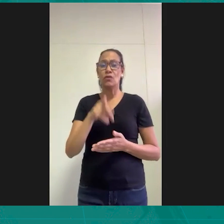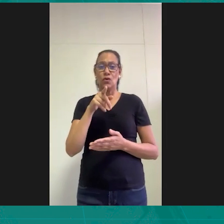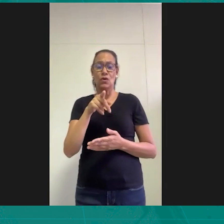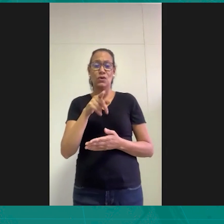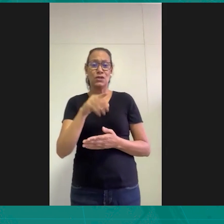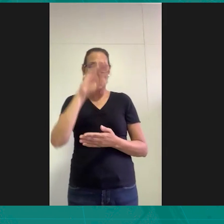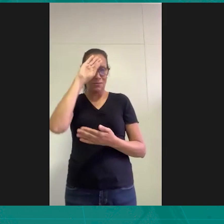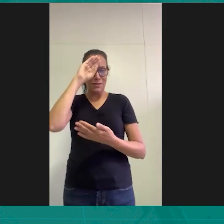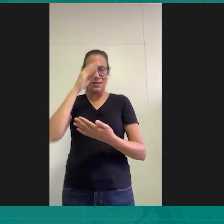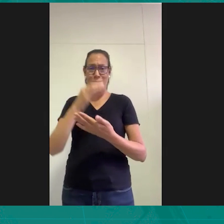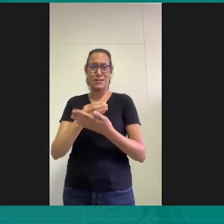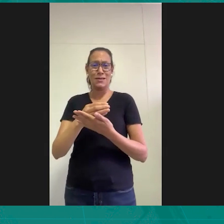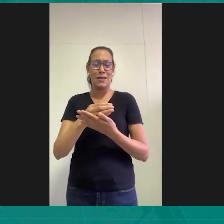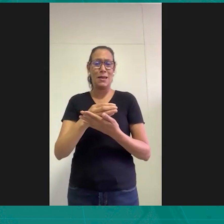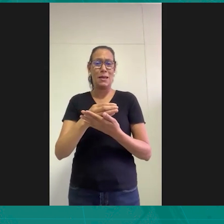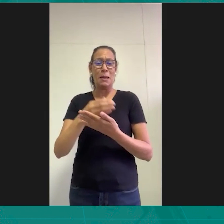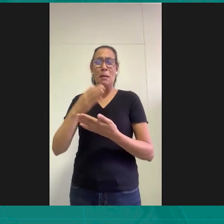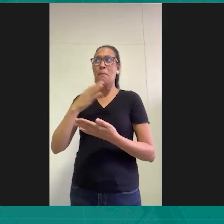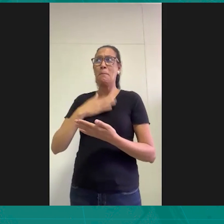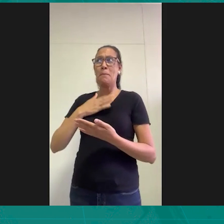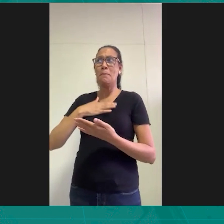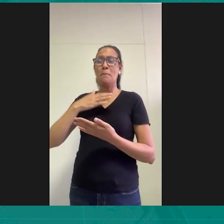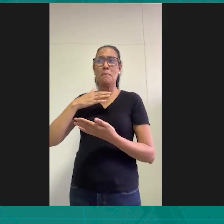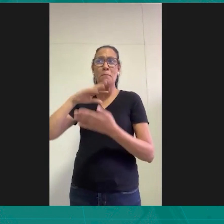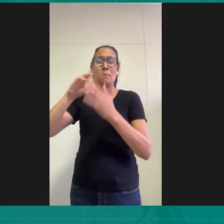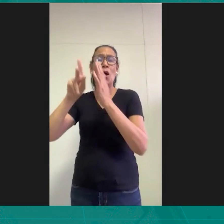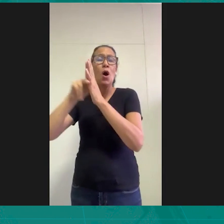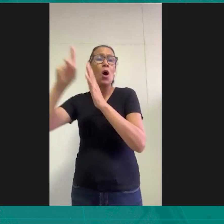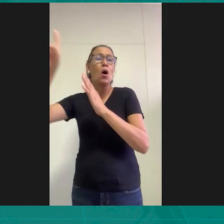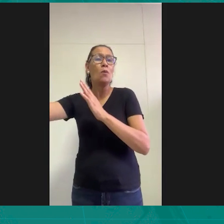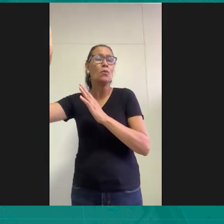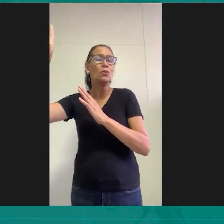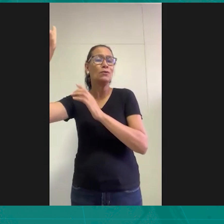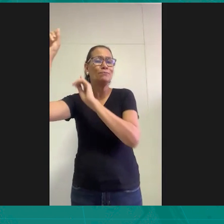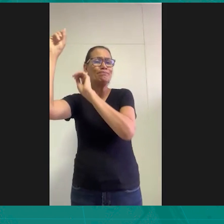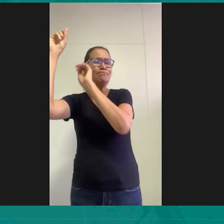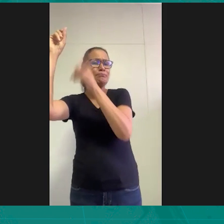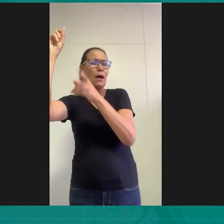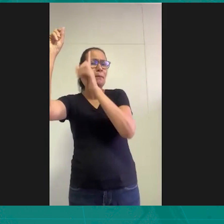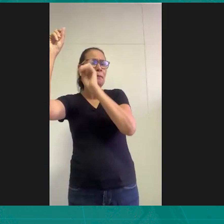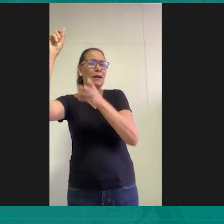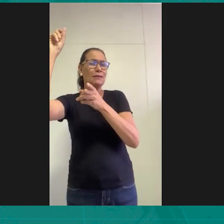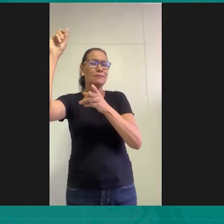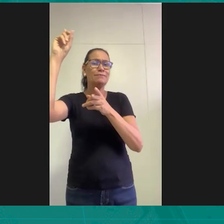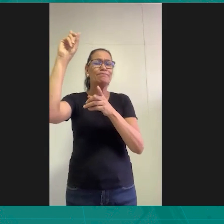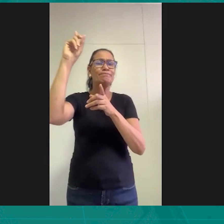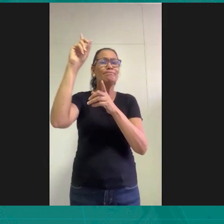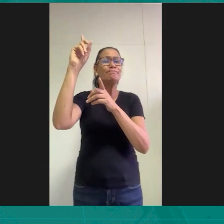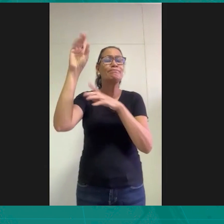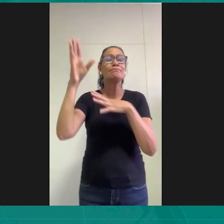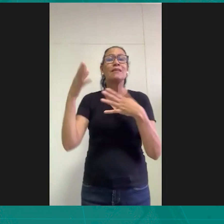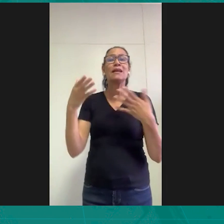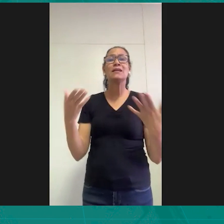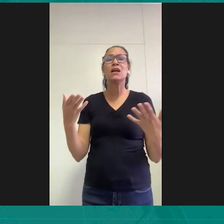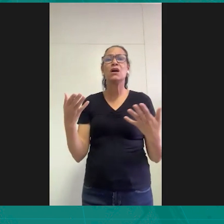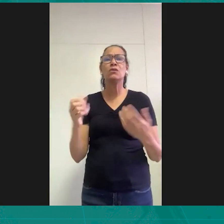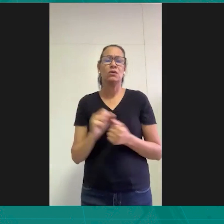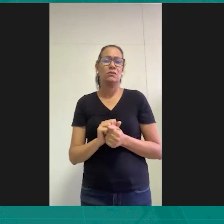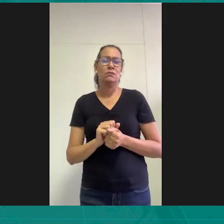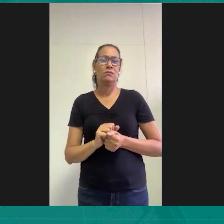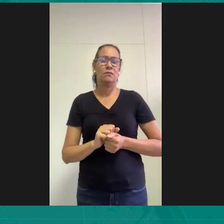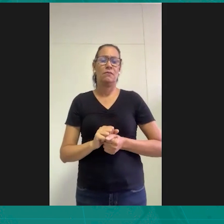para frente eu vou pedir para o Senhor, tudo vai ser feito, tudo que eu pedir. Você entendeu assim,